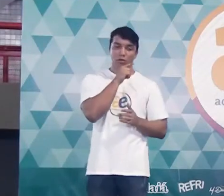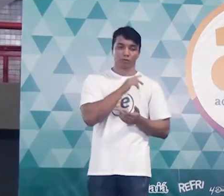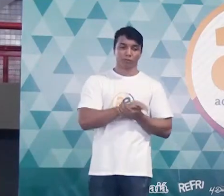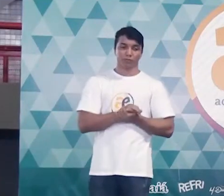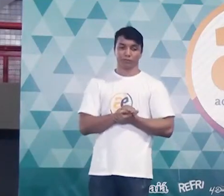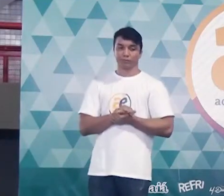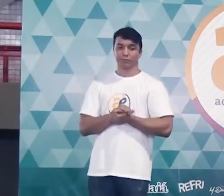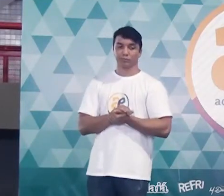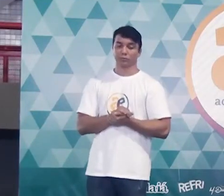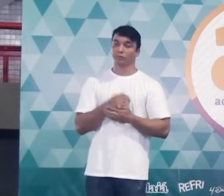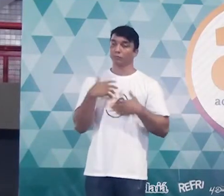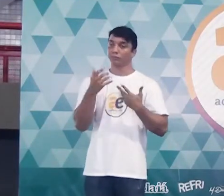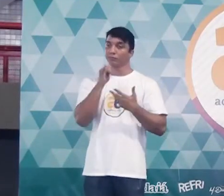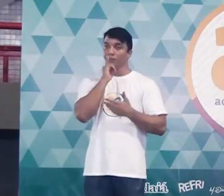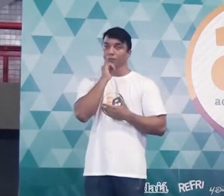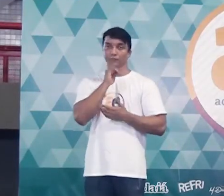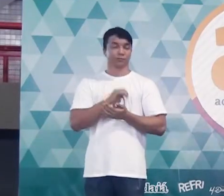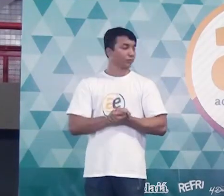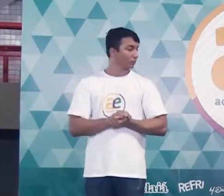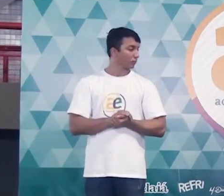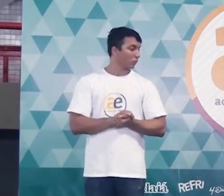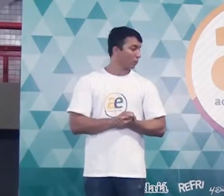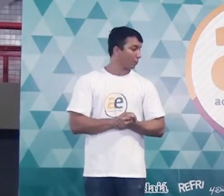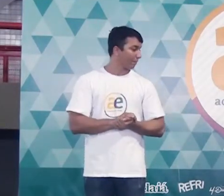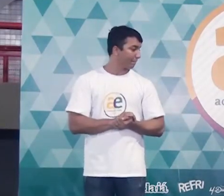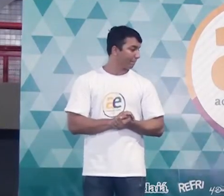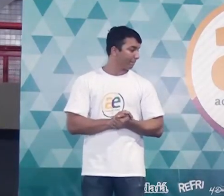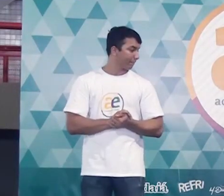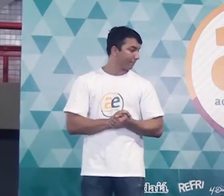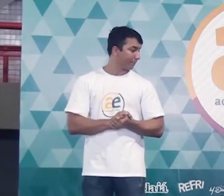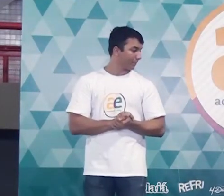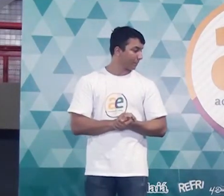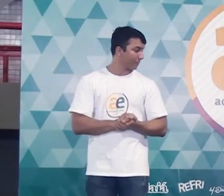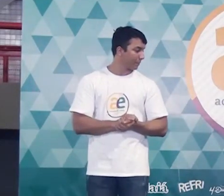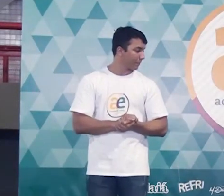ar. Quando você pega, por exemplo,